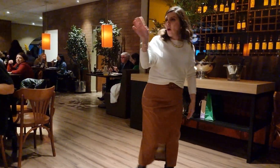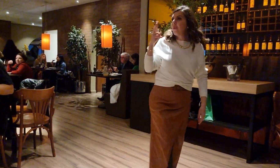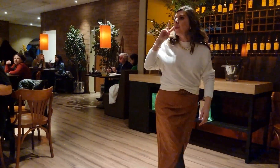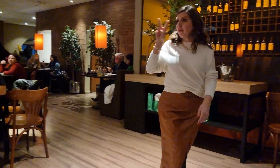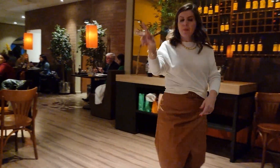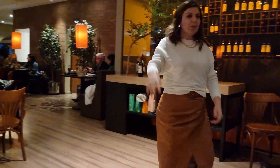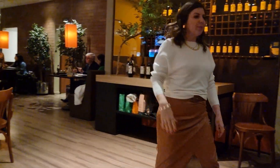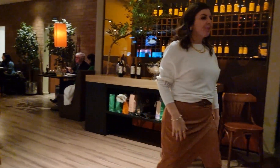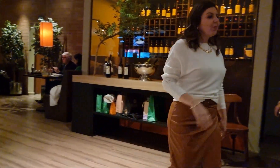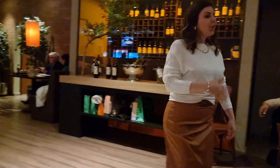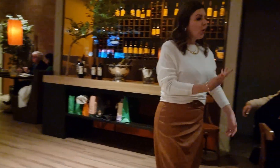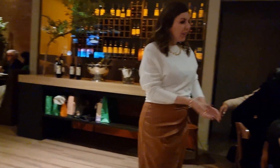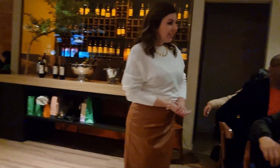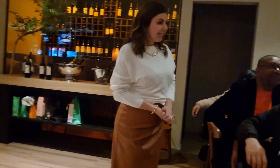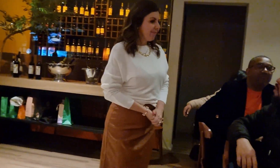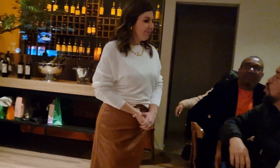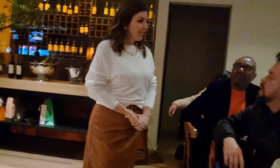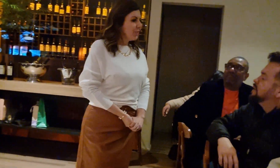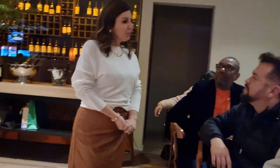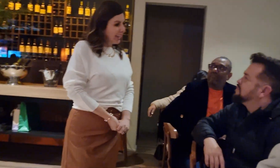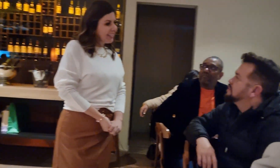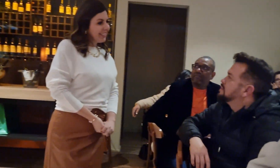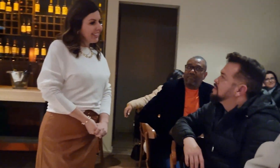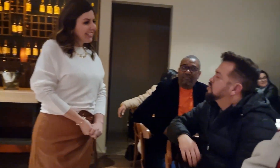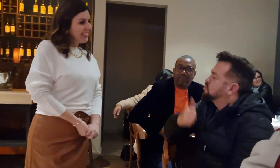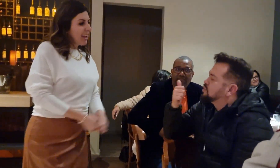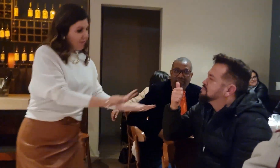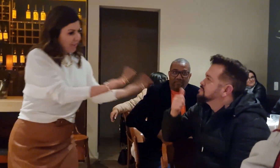Todos com carinho. Ah, não é um monstro.